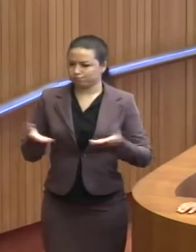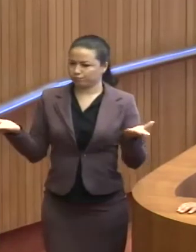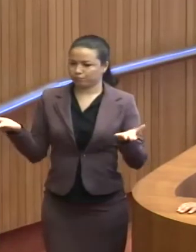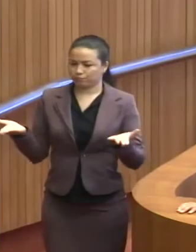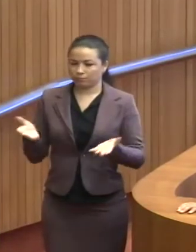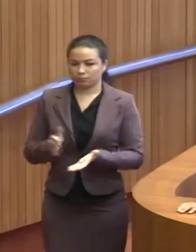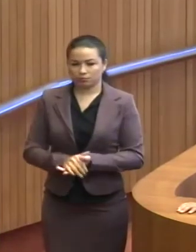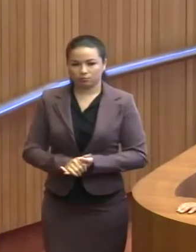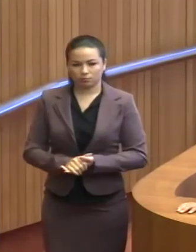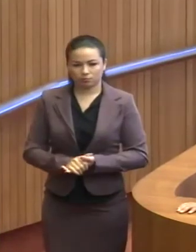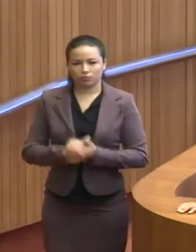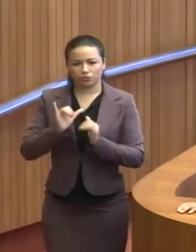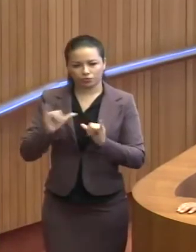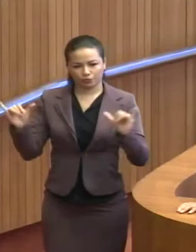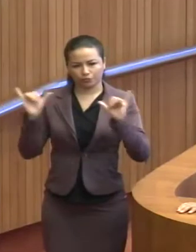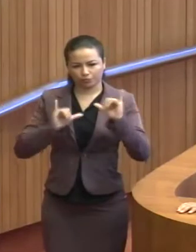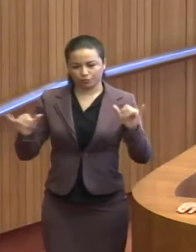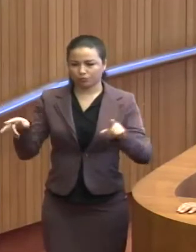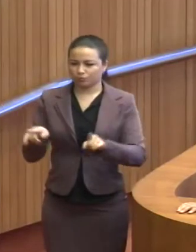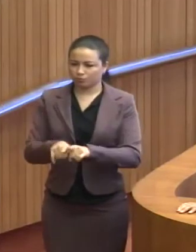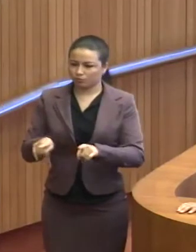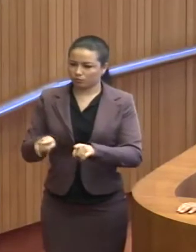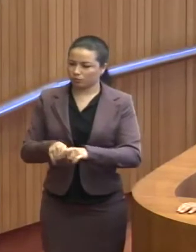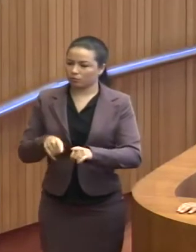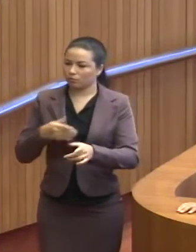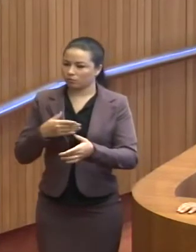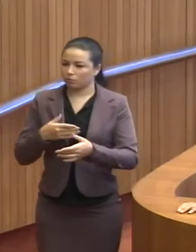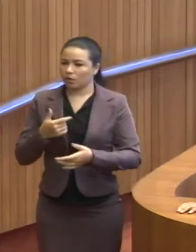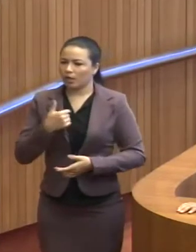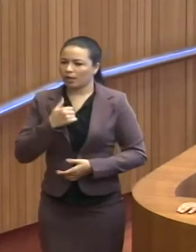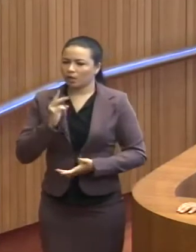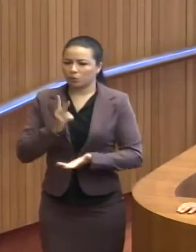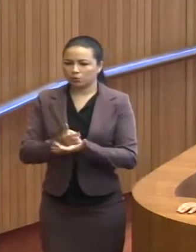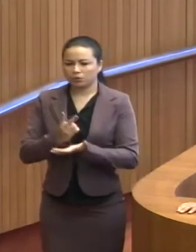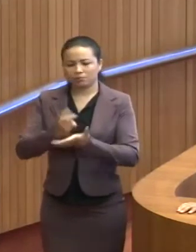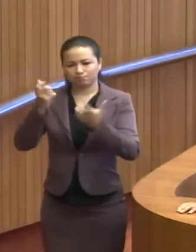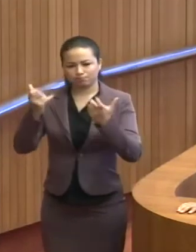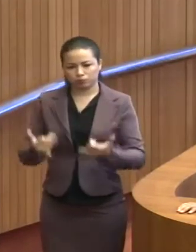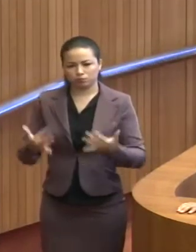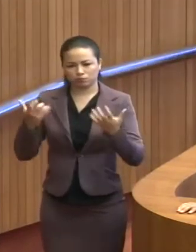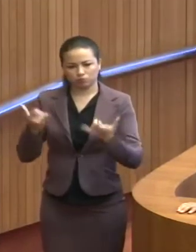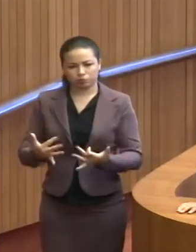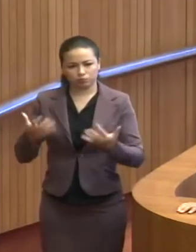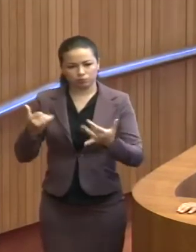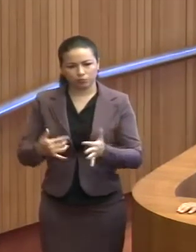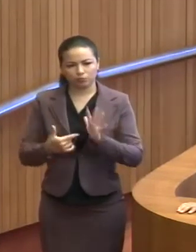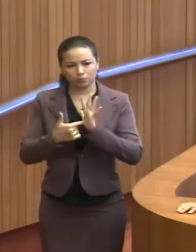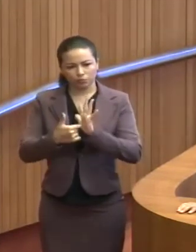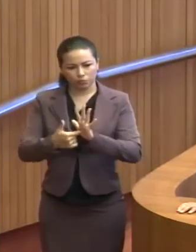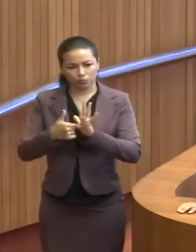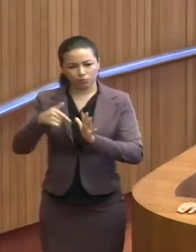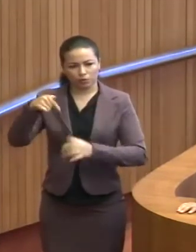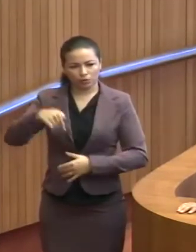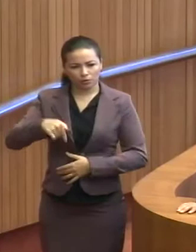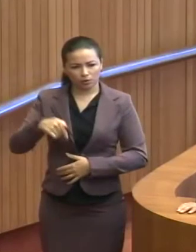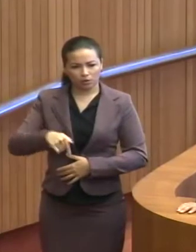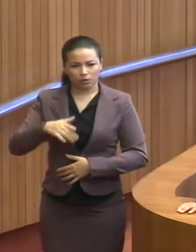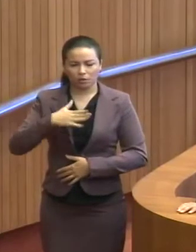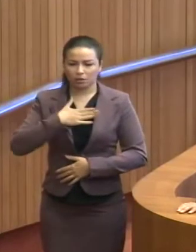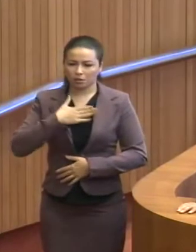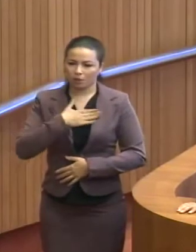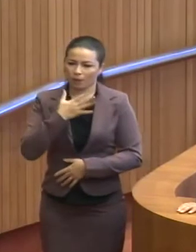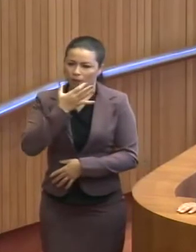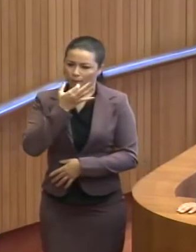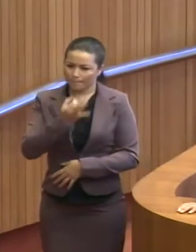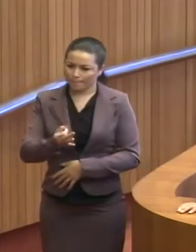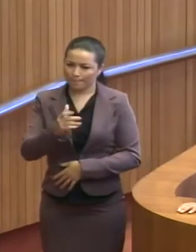reproduzir, possam divulgar, do jeito que eu sempre relatei e expus aqui nas minhas